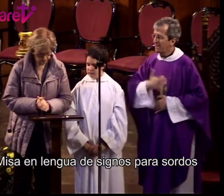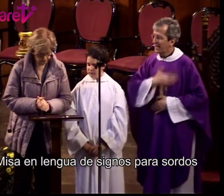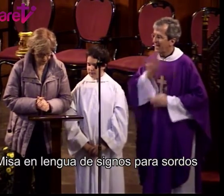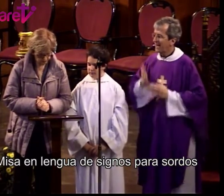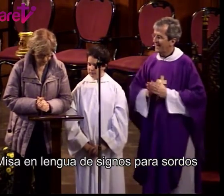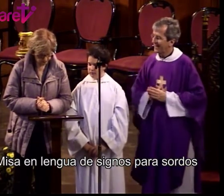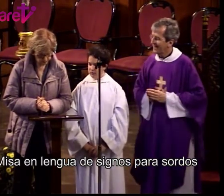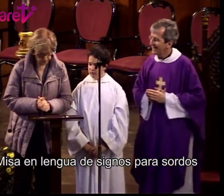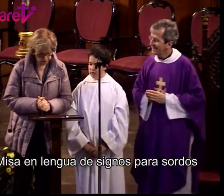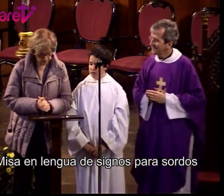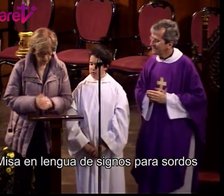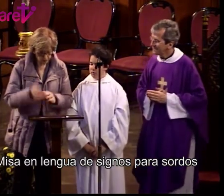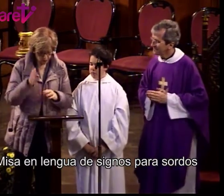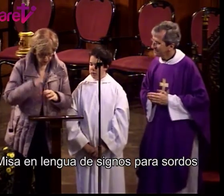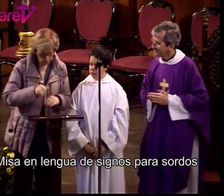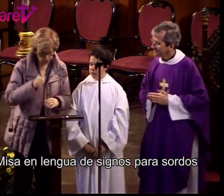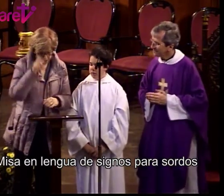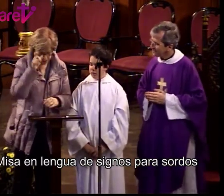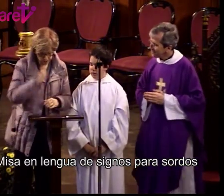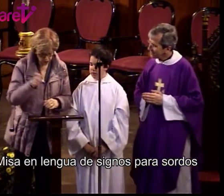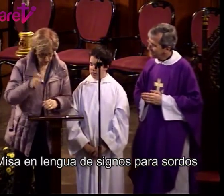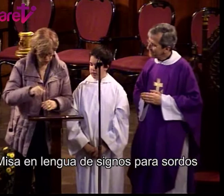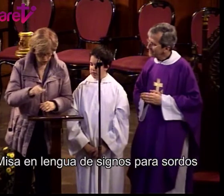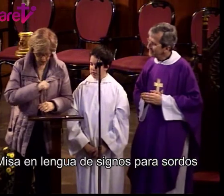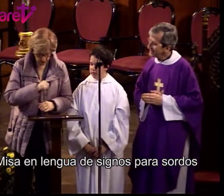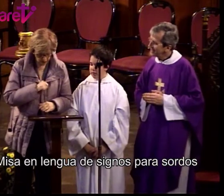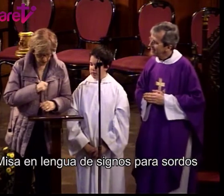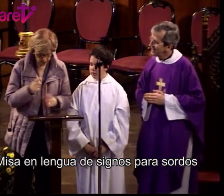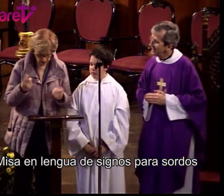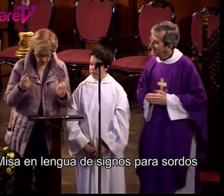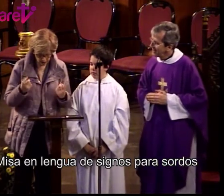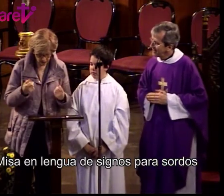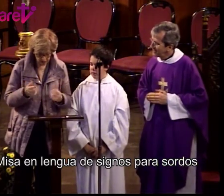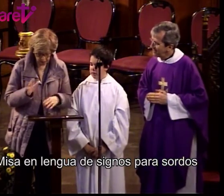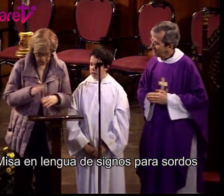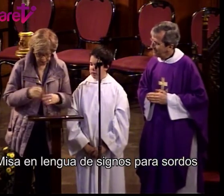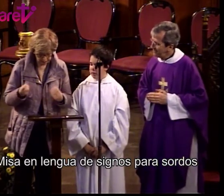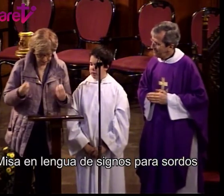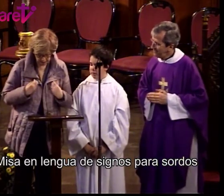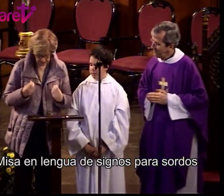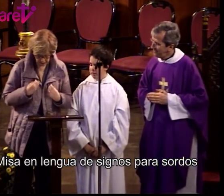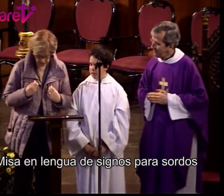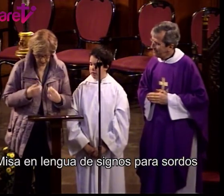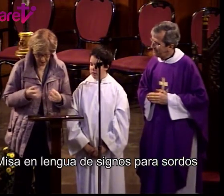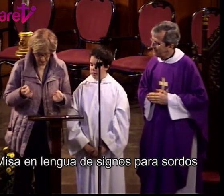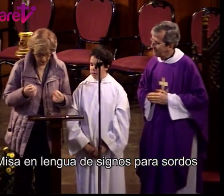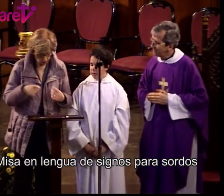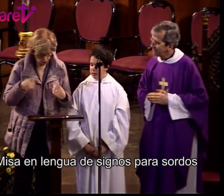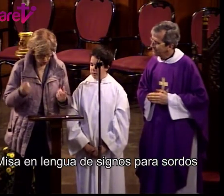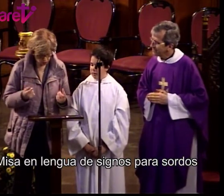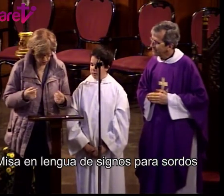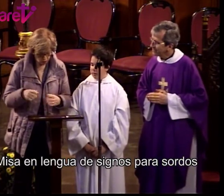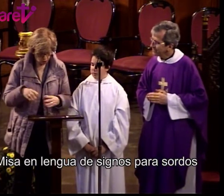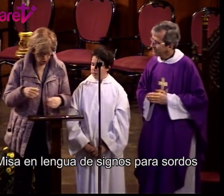piedad. Por las personas que no tienen lo necesario para vivir, que lo